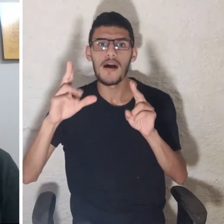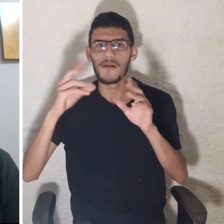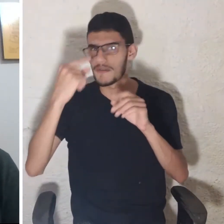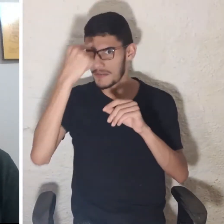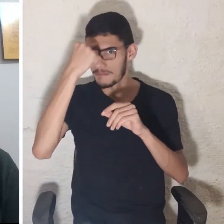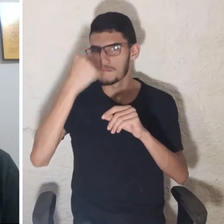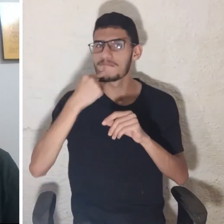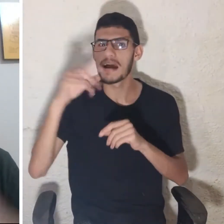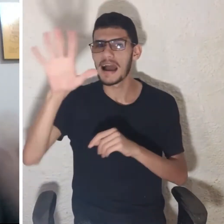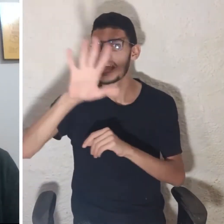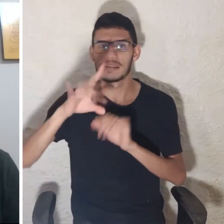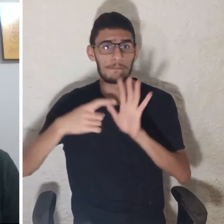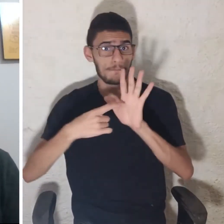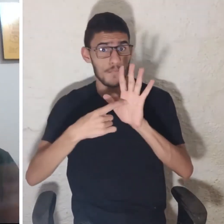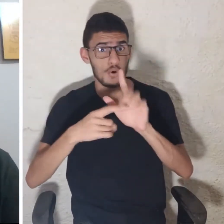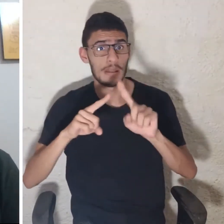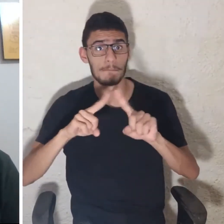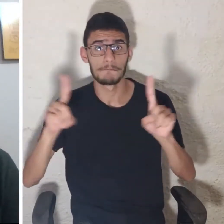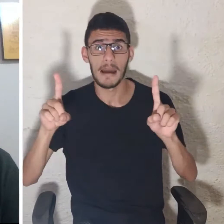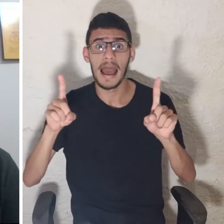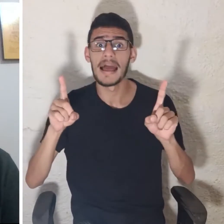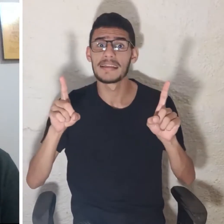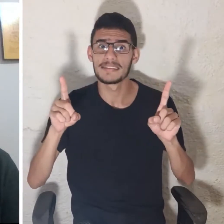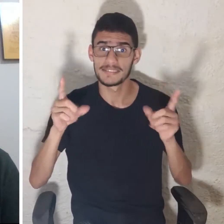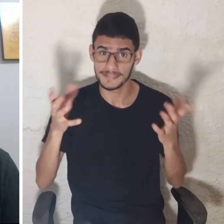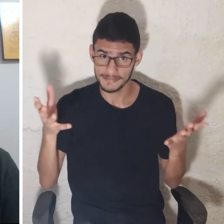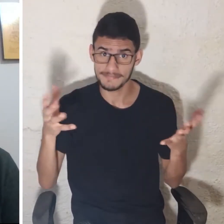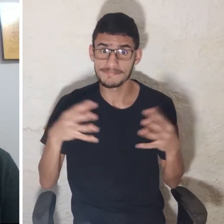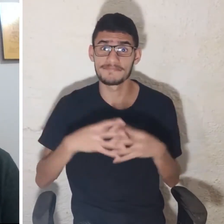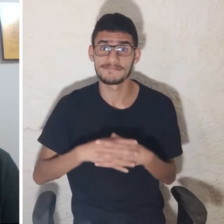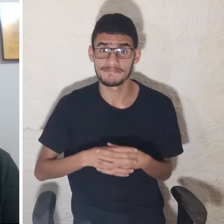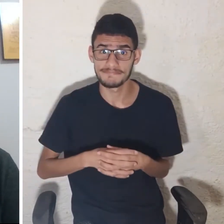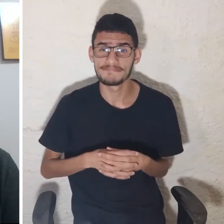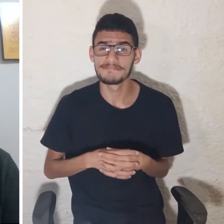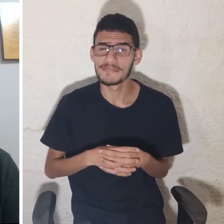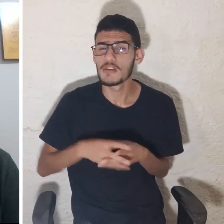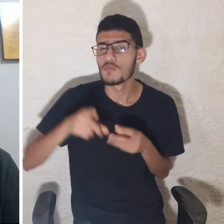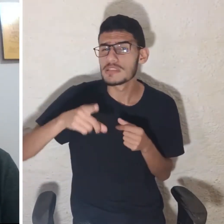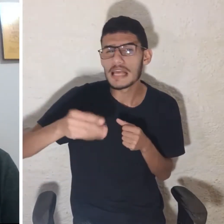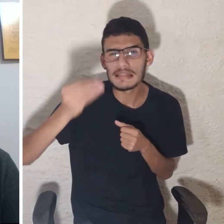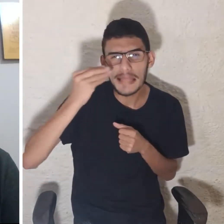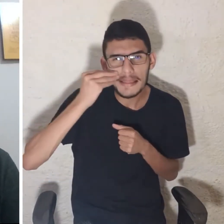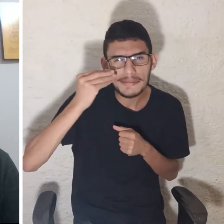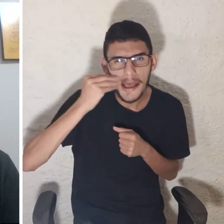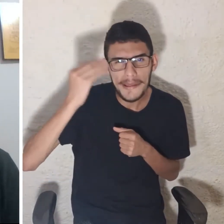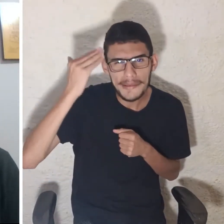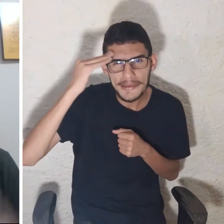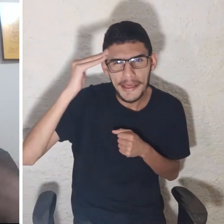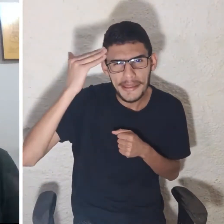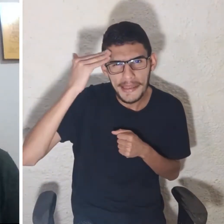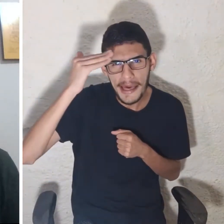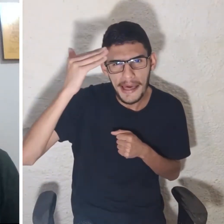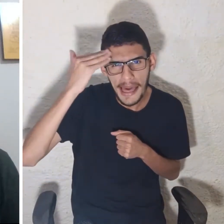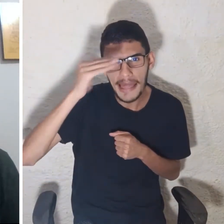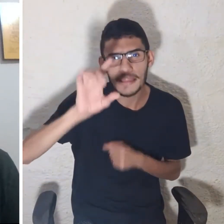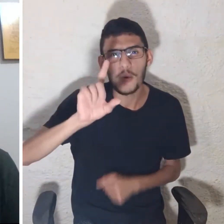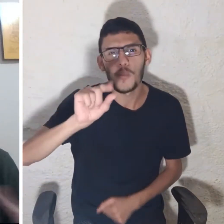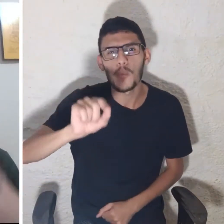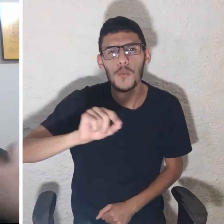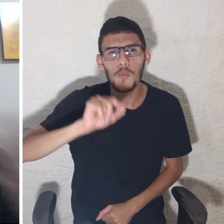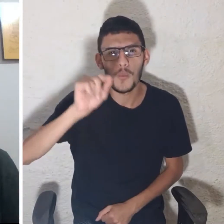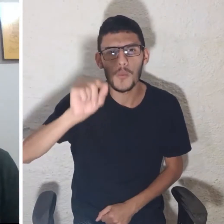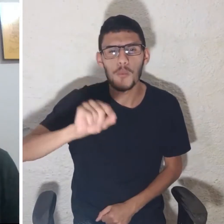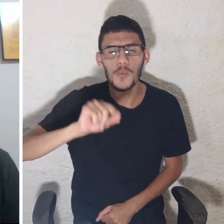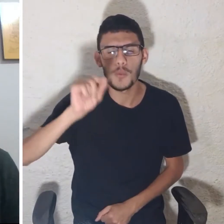mostrar pra gente, né? Mas eu estou falando isso só para a gente, né, entender, então, que aquele momento não